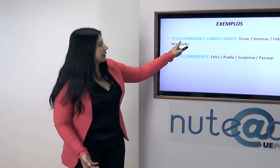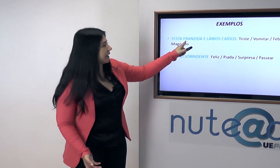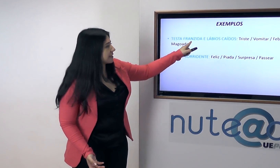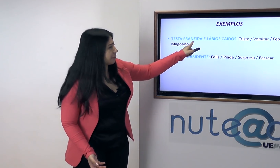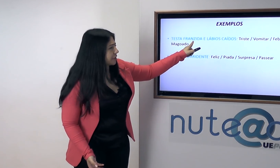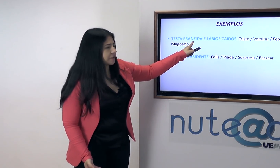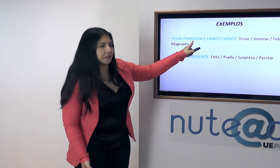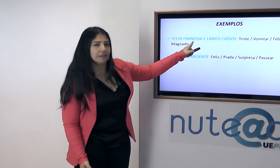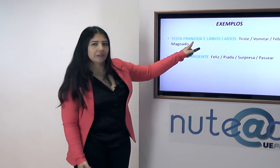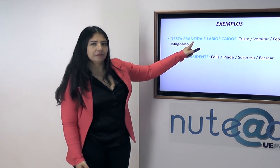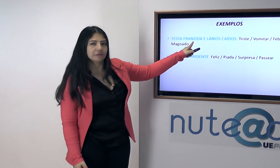Testa franzida